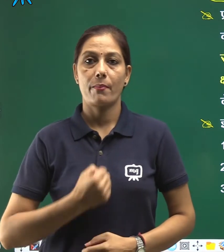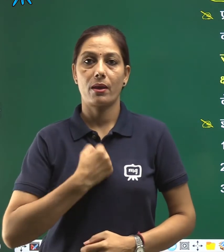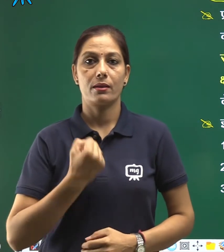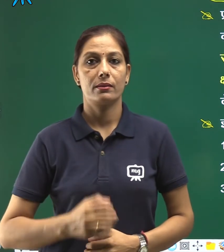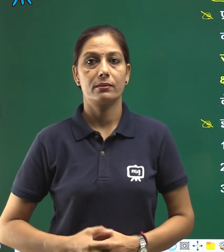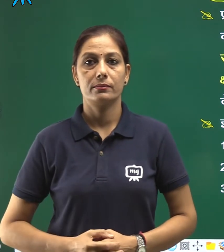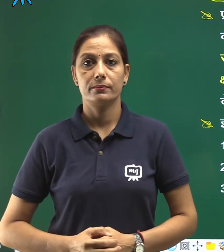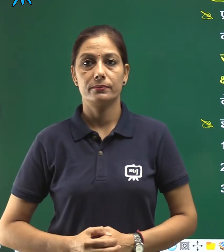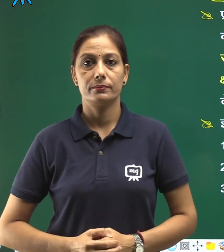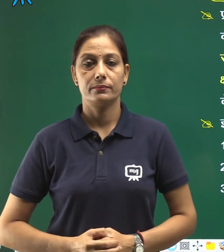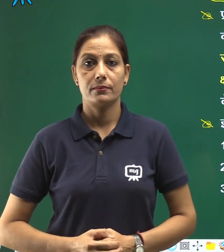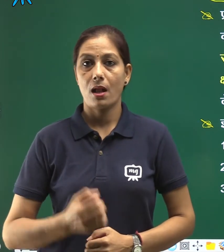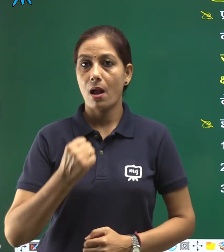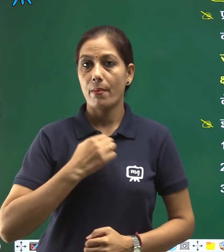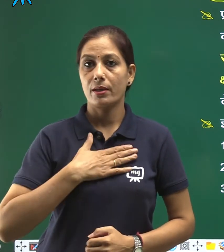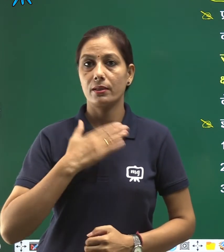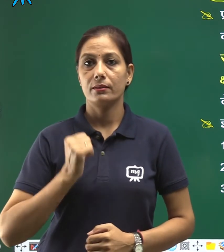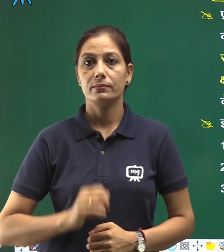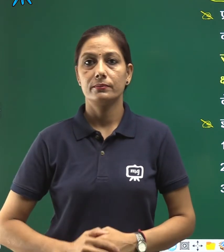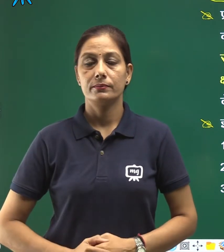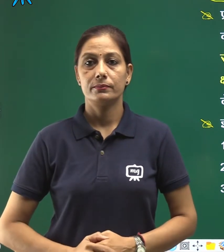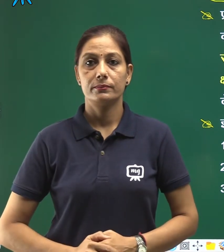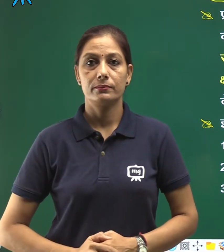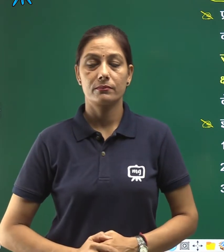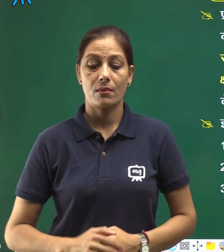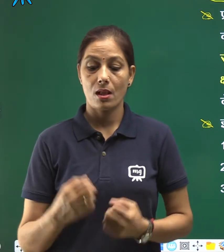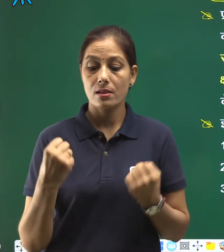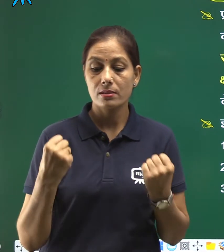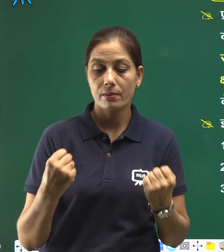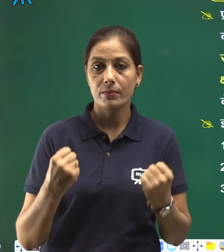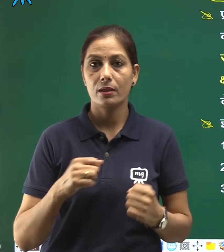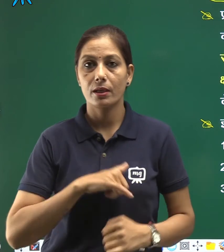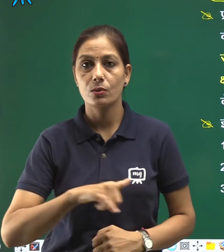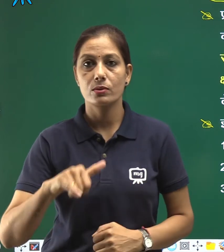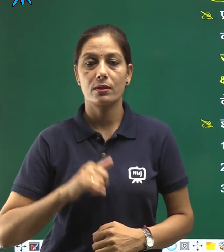हमें हमारी क्षमता के अनुसार